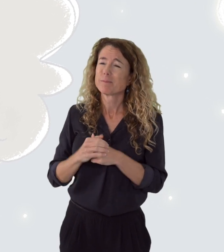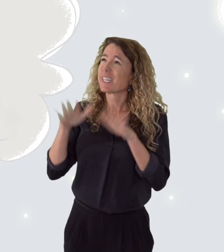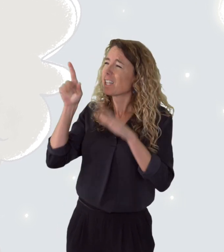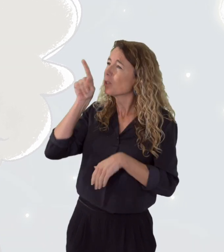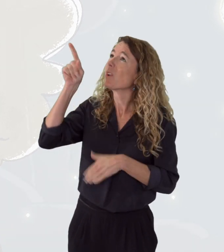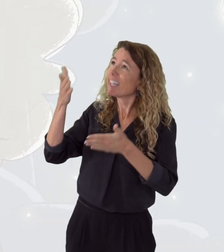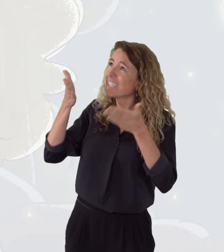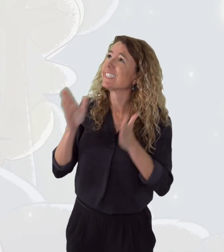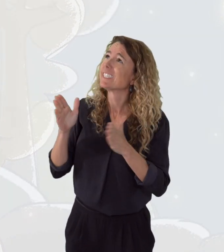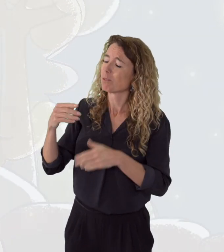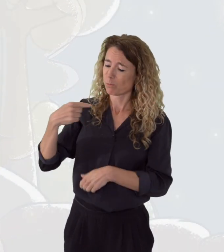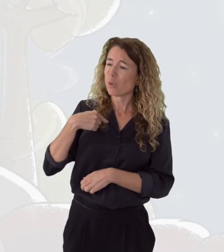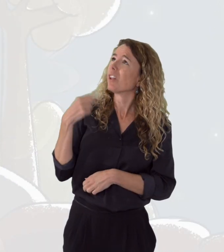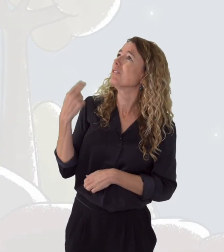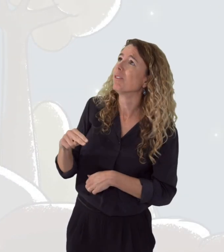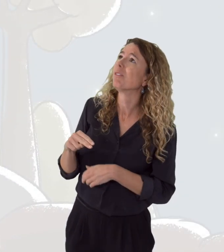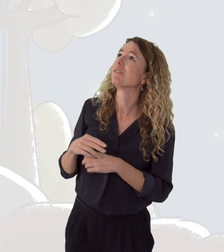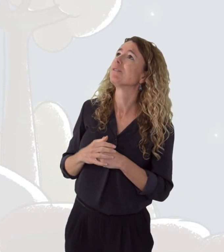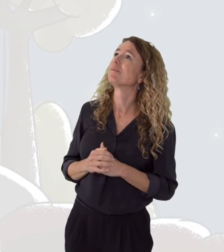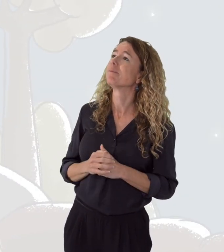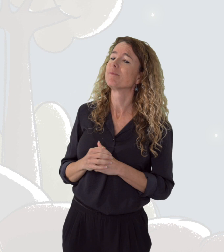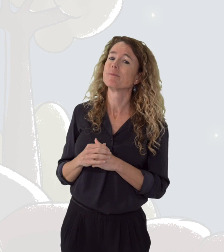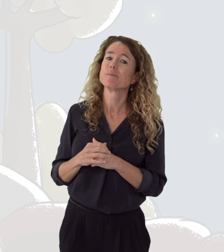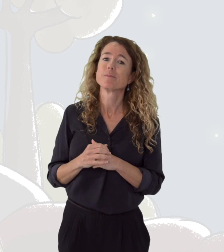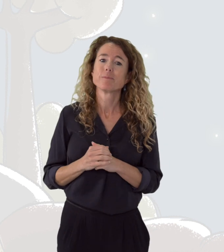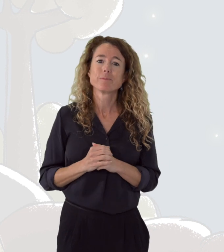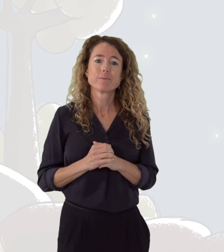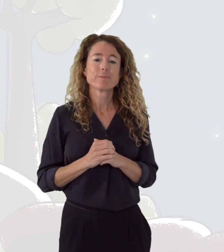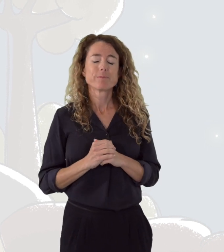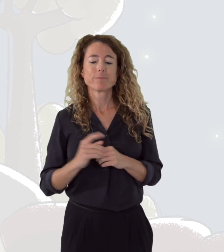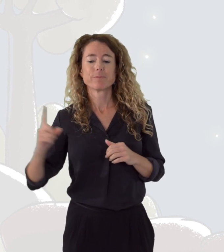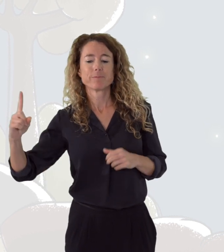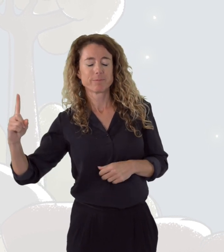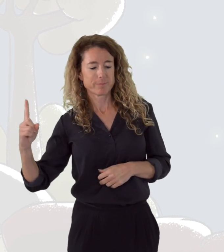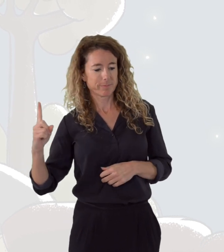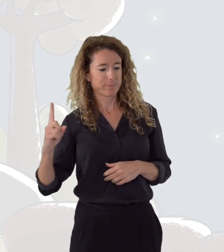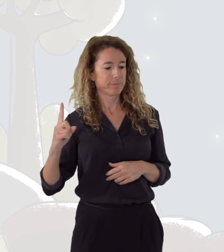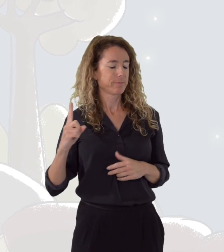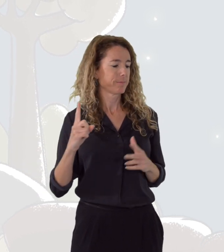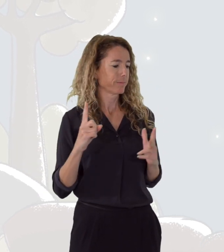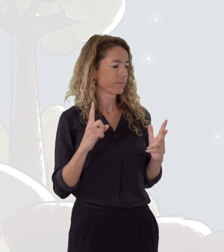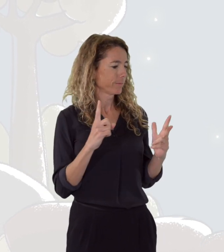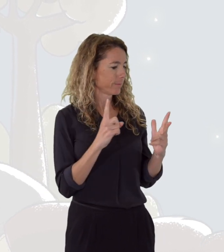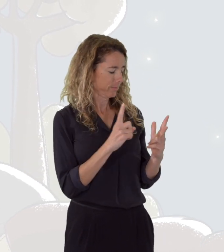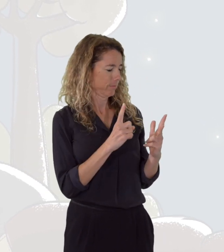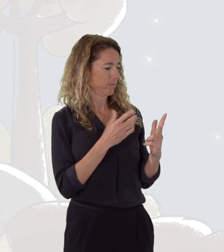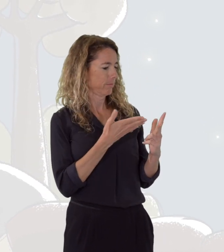fais pas ce que je veux, mais ce que tu veux. » Jésus revient vers les 3 disciples et il les